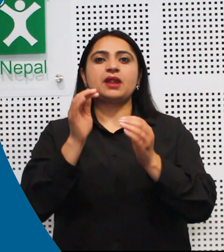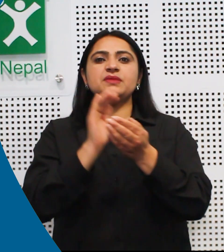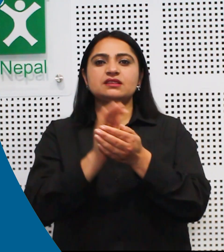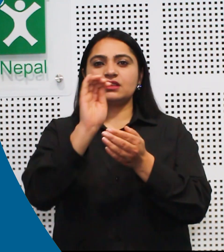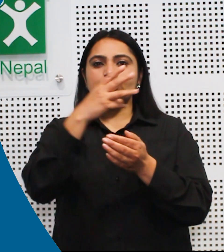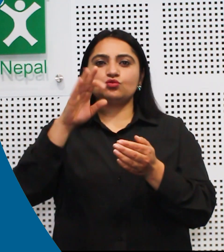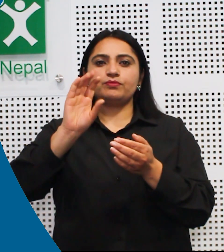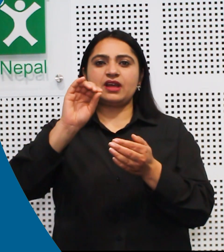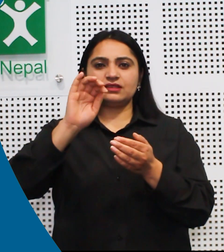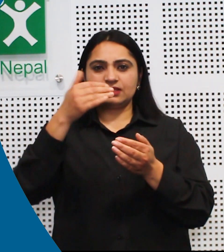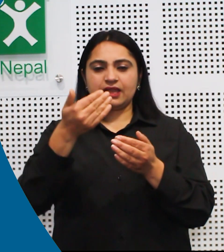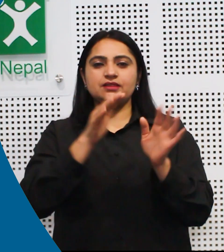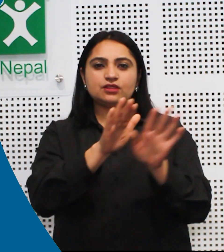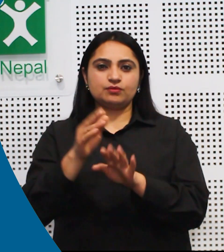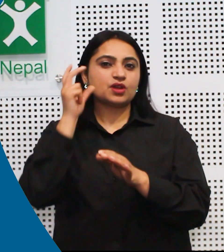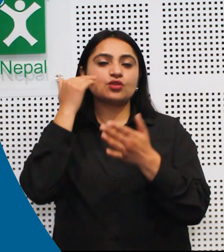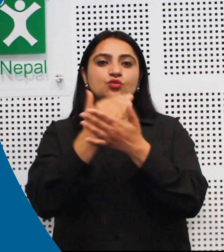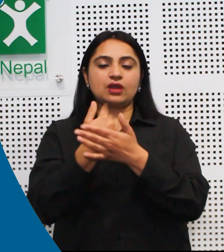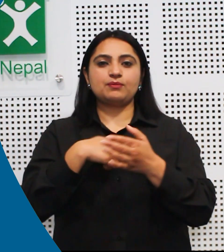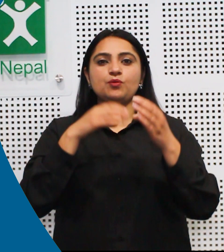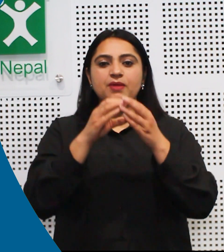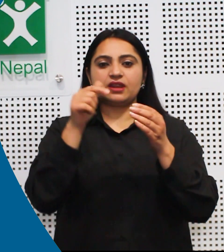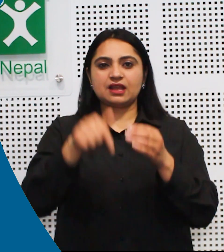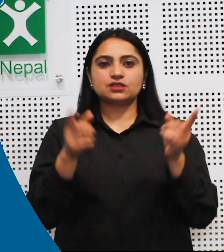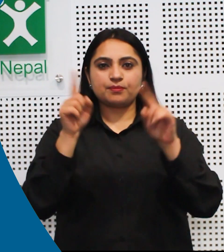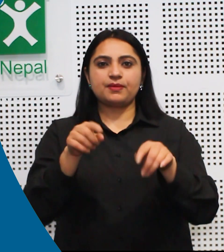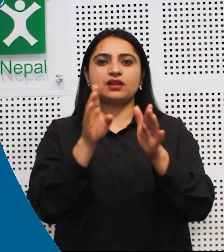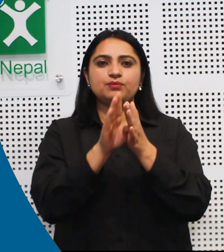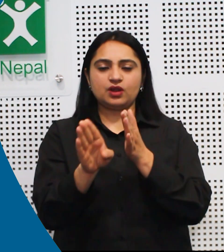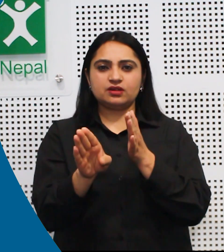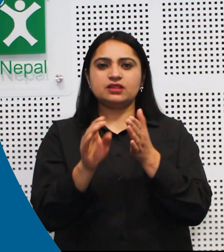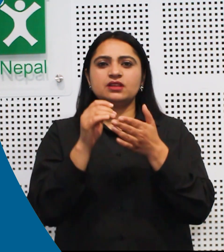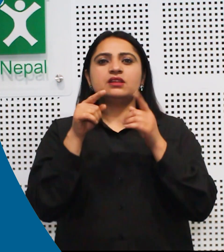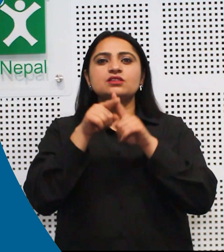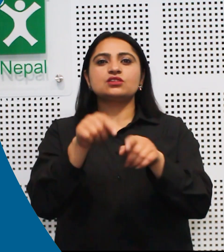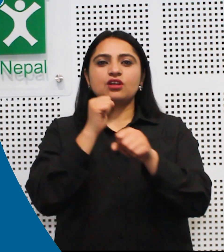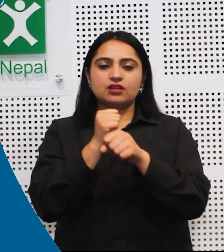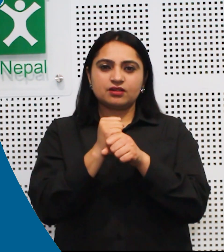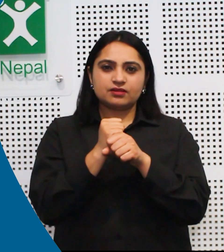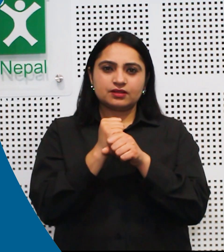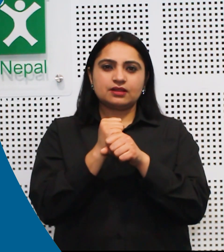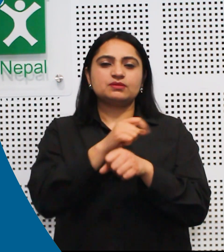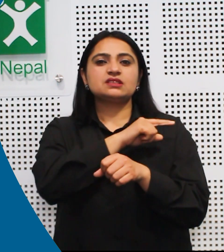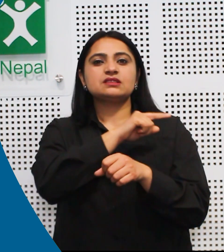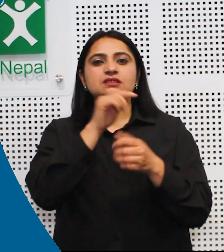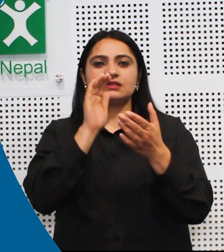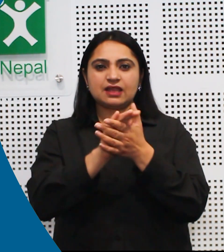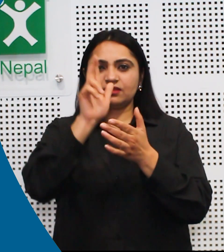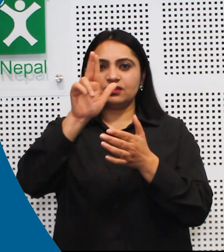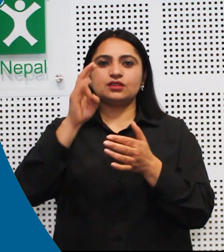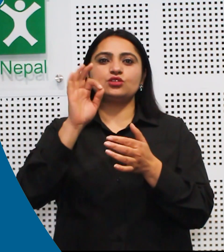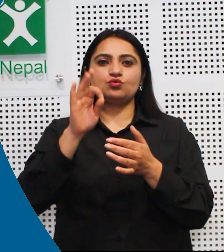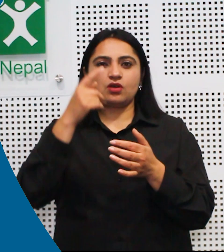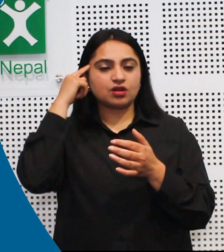सुभाष पन्तलाई धन्यवाद। रेडियो कार्यक्रम हाम्रो पालिकाको आजको अङ्कबाट सहकर्मी साथीहरू ईश्वर साउद, कल्पना